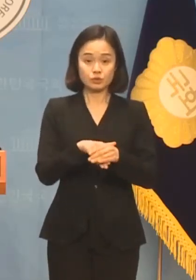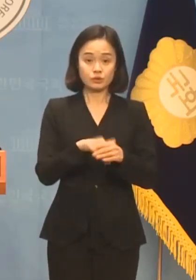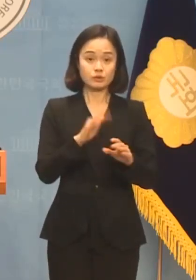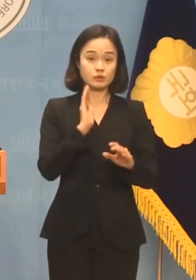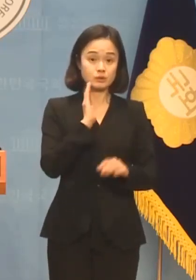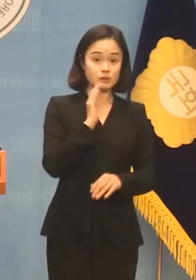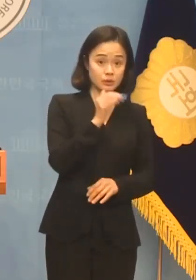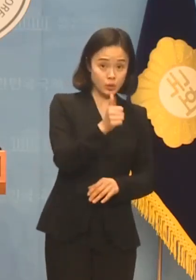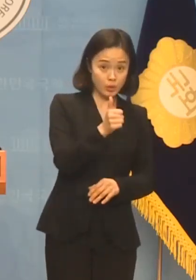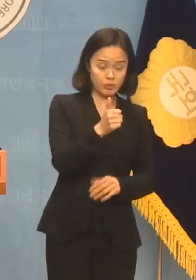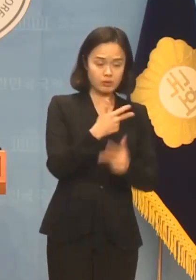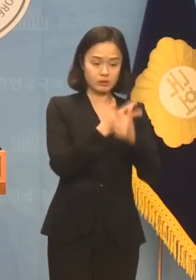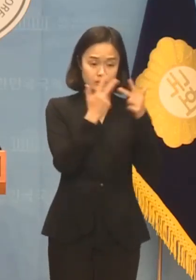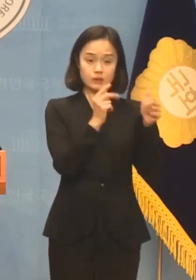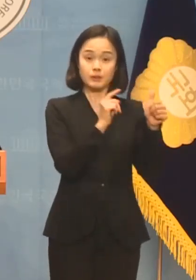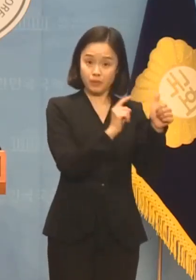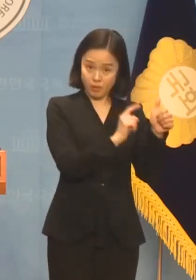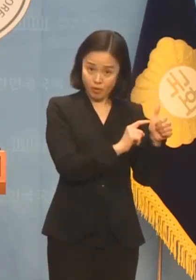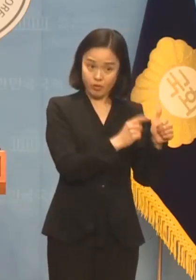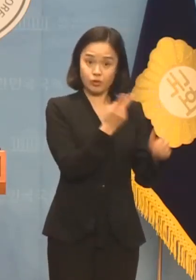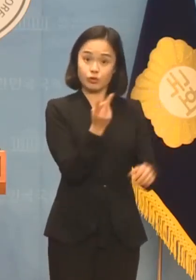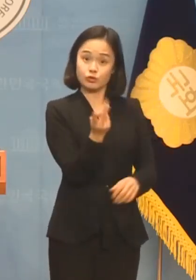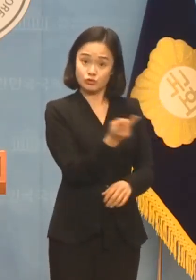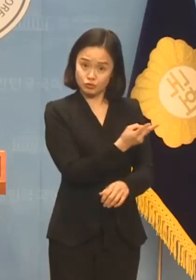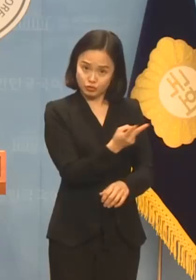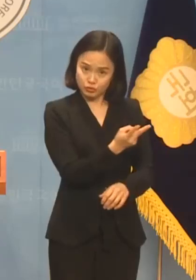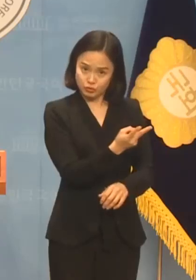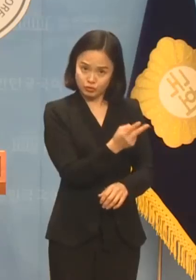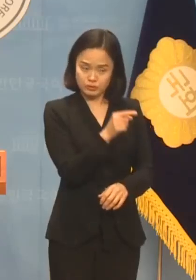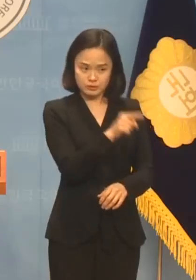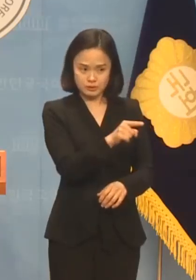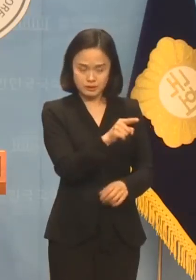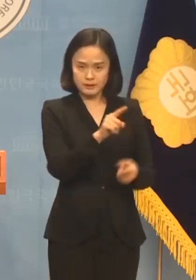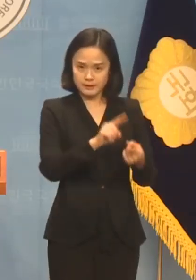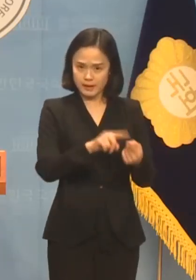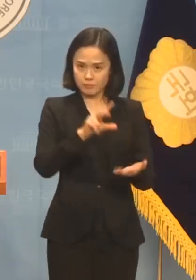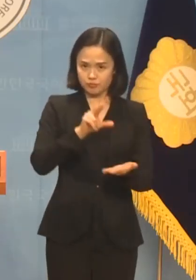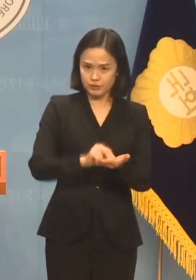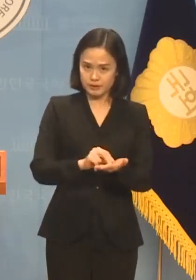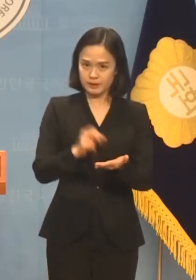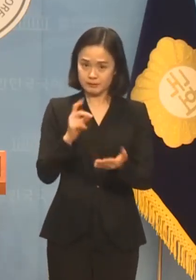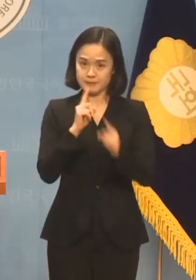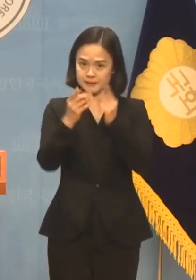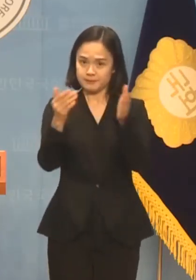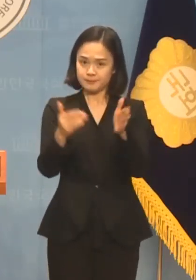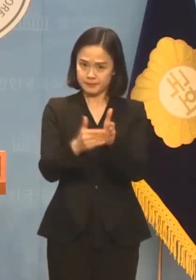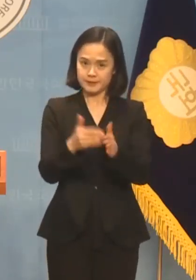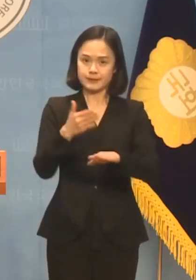대표의 세세 외교 증거를 다시 한번 상기시켜드리겠습니다. 감사합니다.